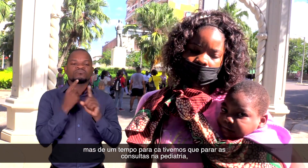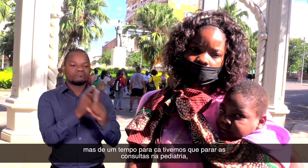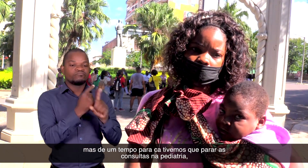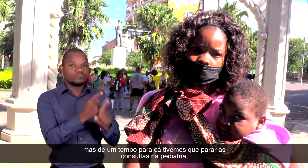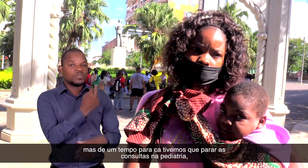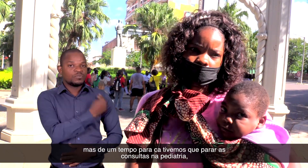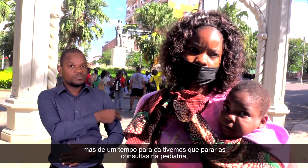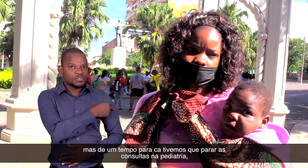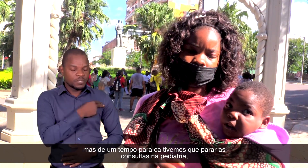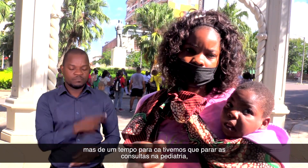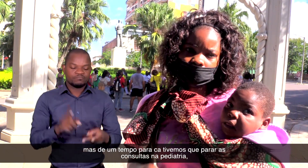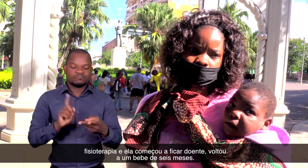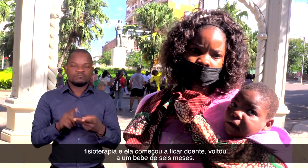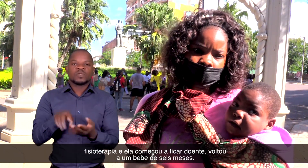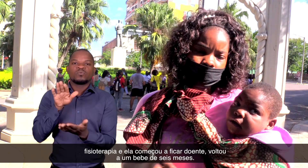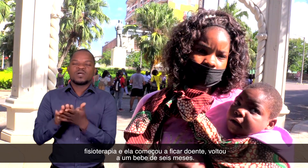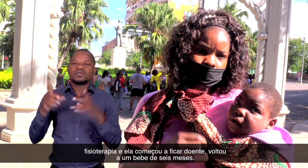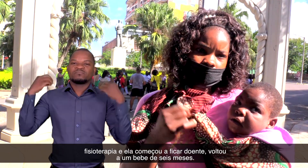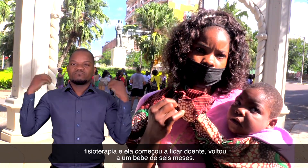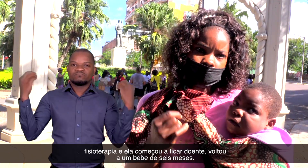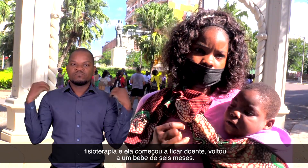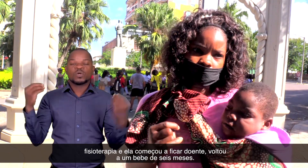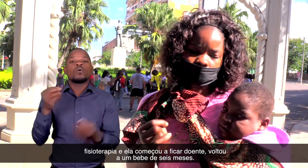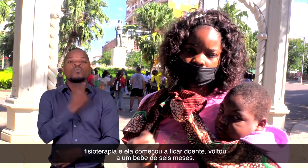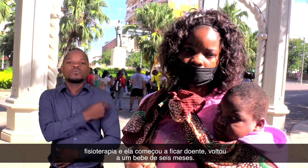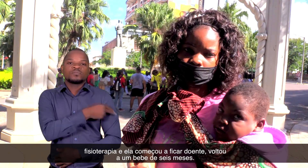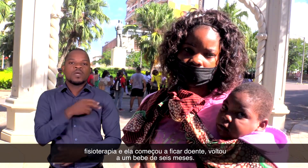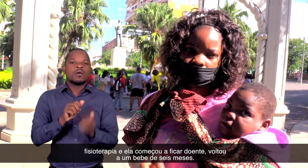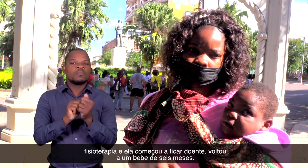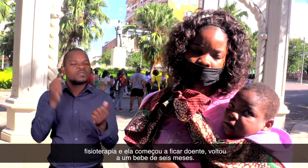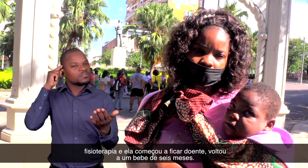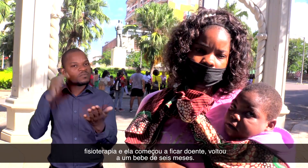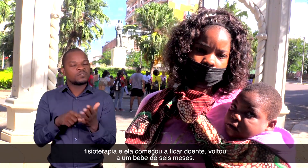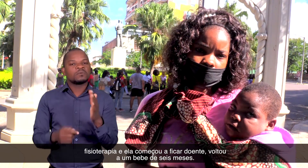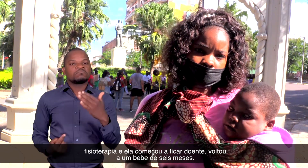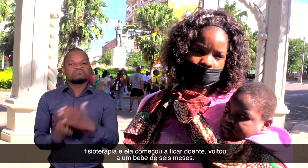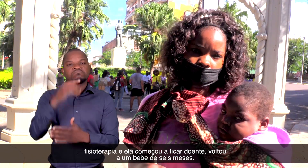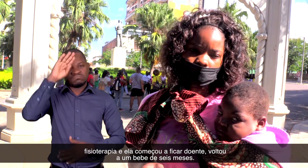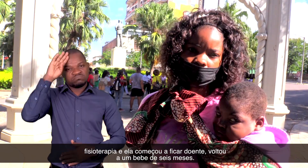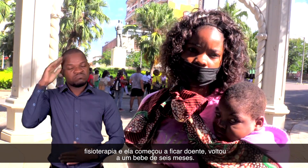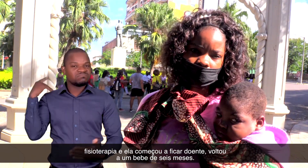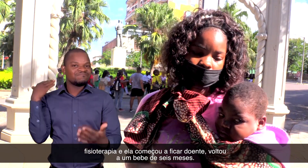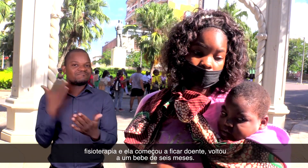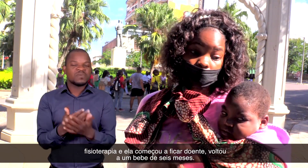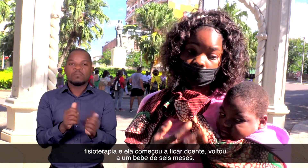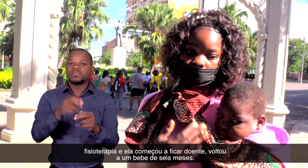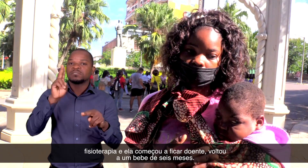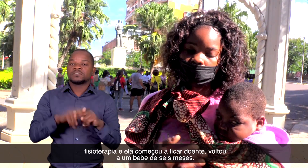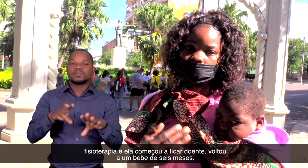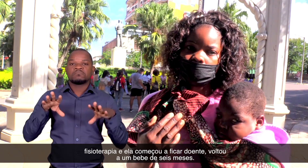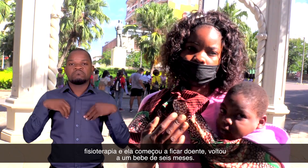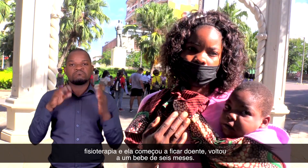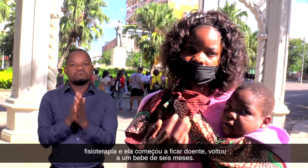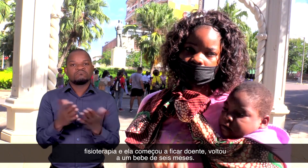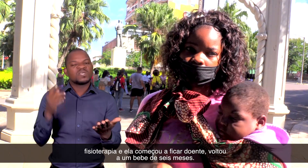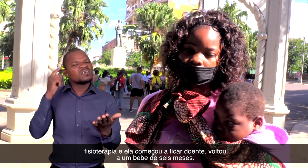Paramos as consultas na pediatria, paramos as consultas na fisioterapia. Ela começou a ficar doente. Aqui onde está,